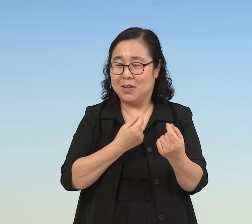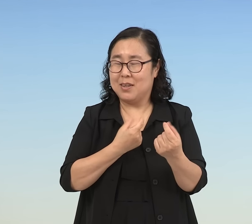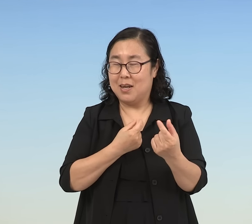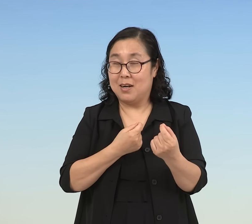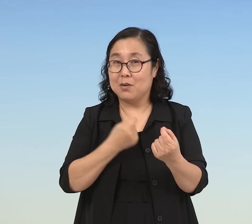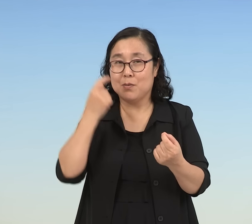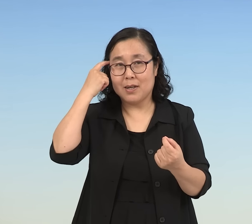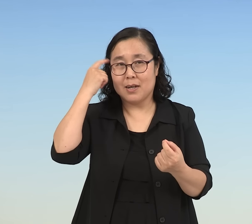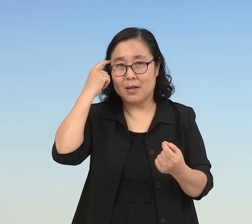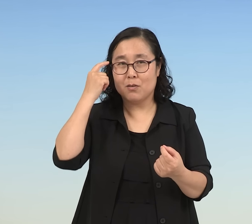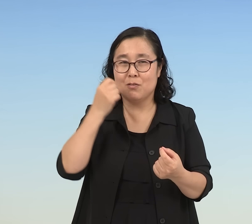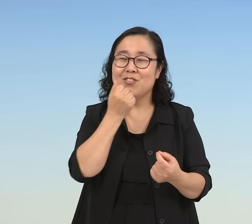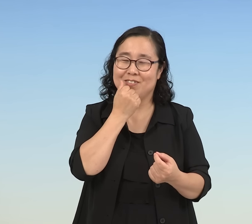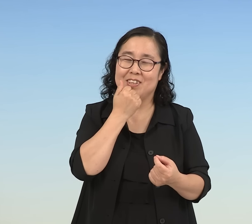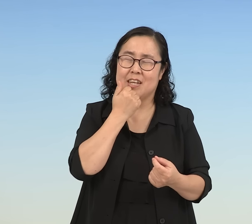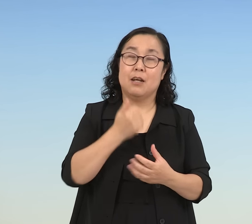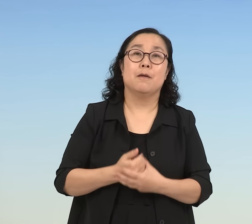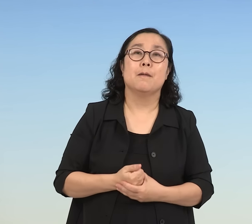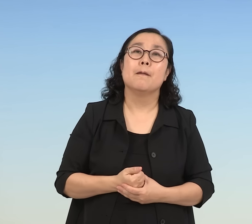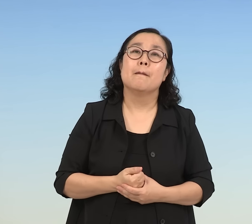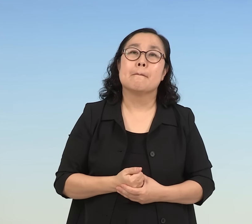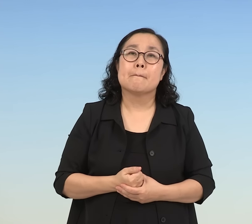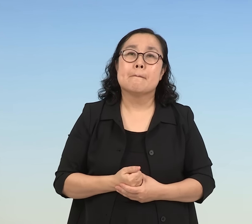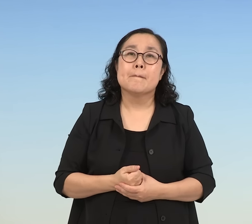하면서 그냥 가볍게 넘기는 거예요.